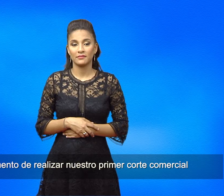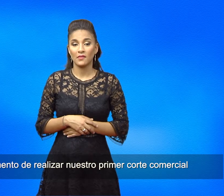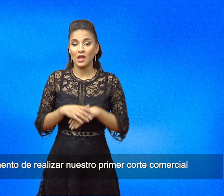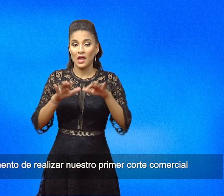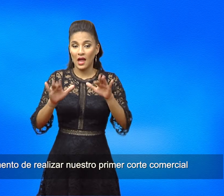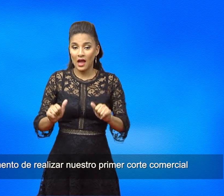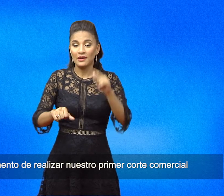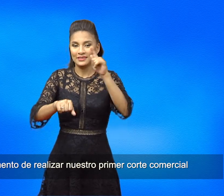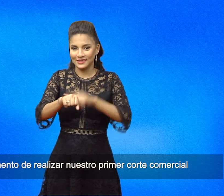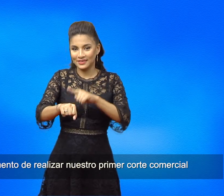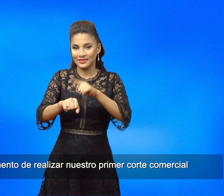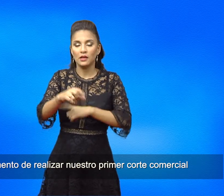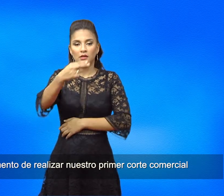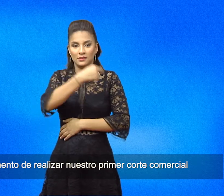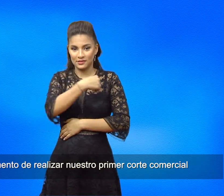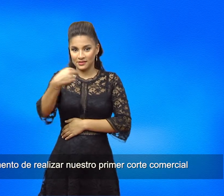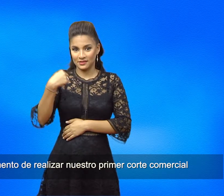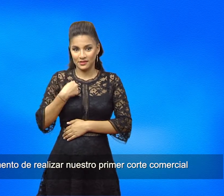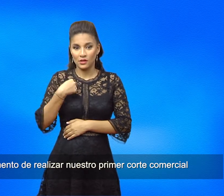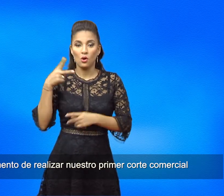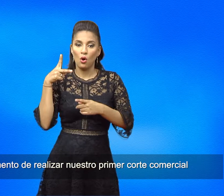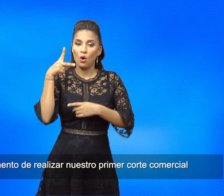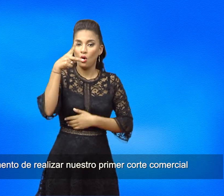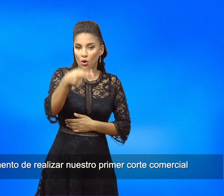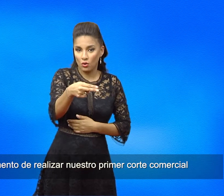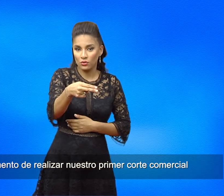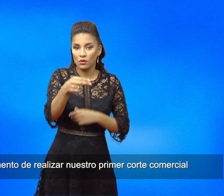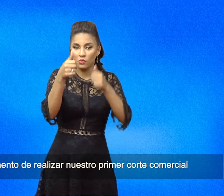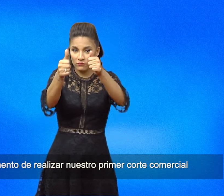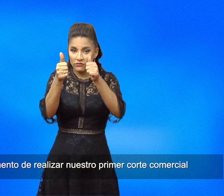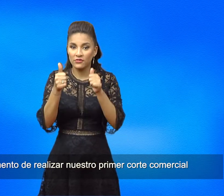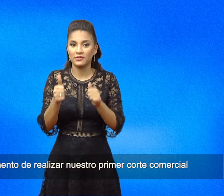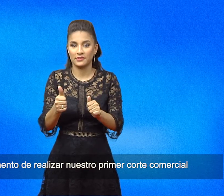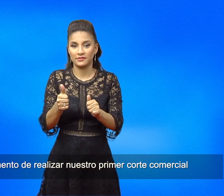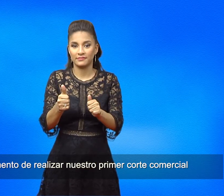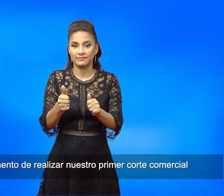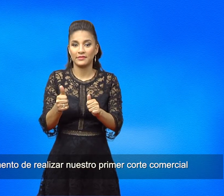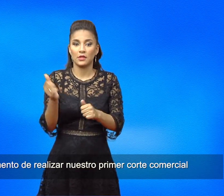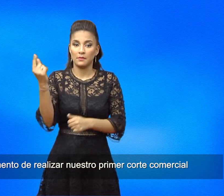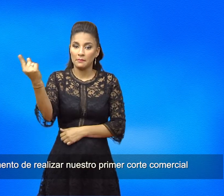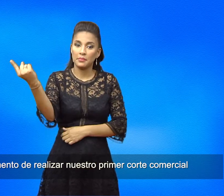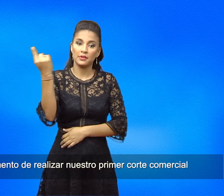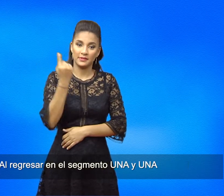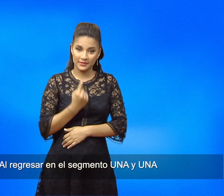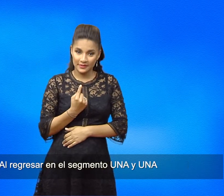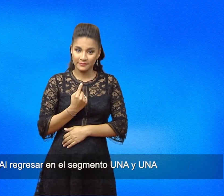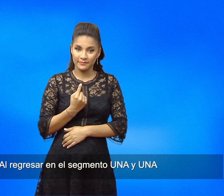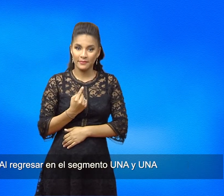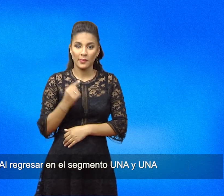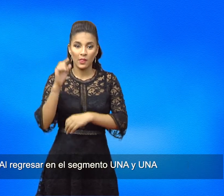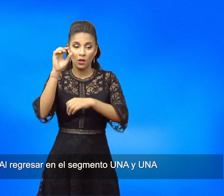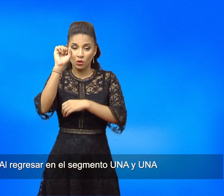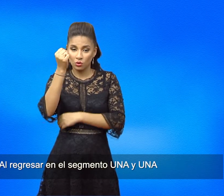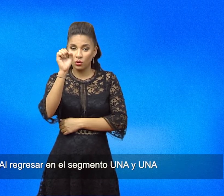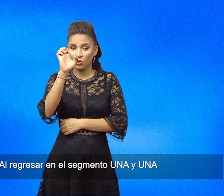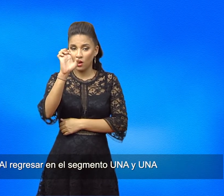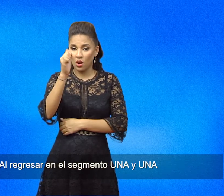es momento de realizar nuestro primer corte comercial a regresar en el